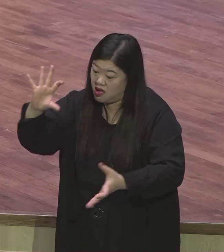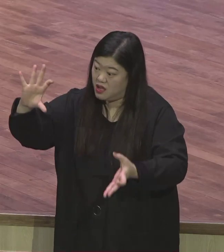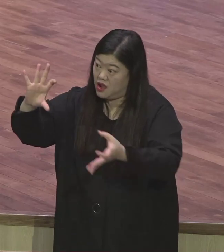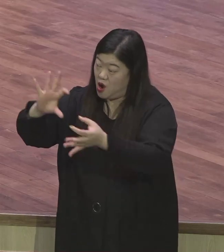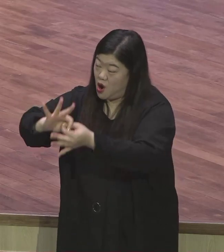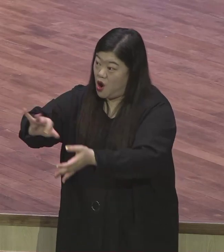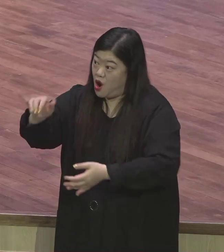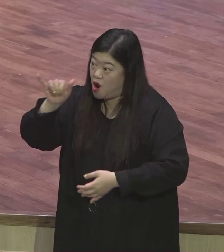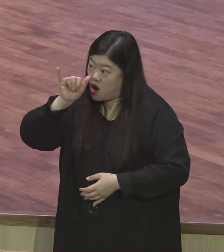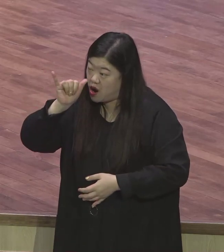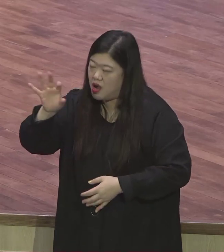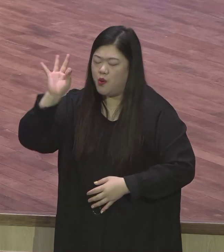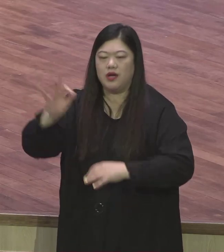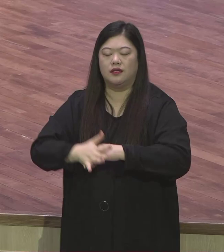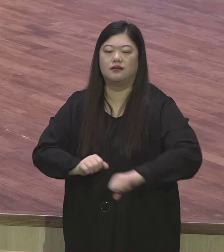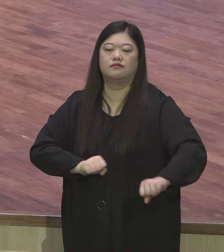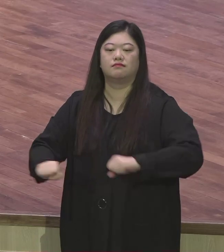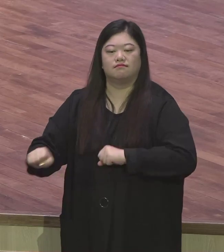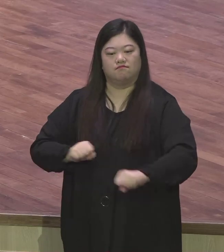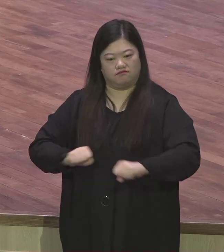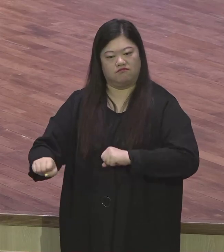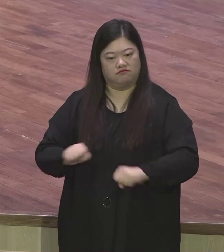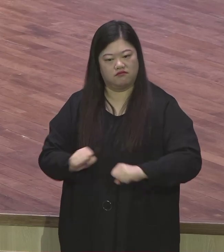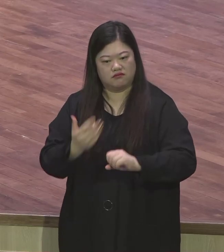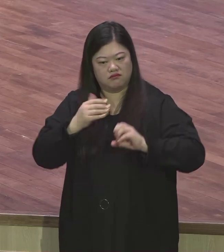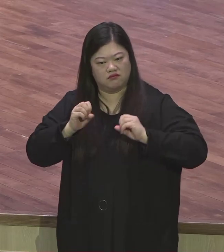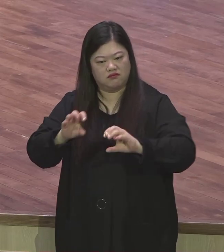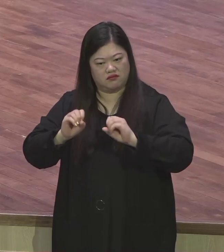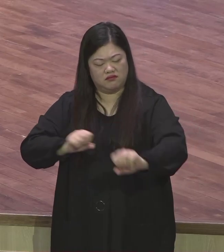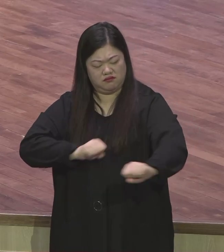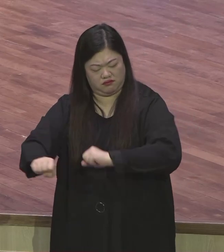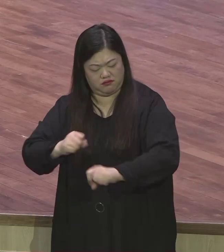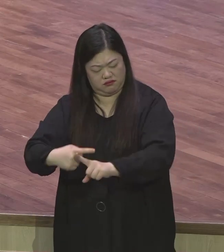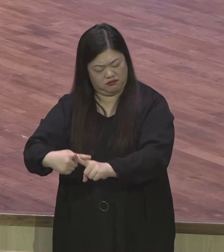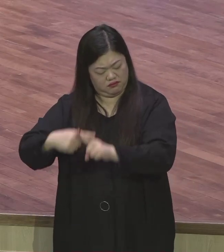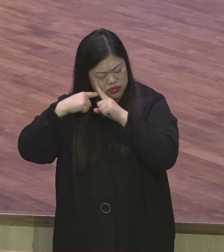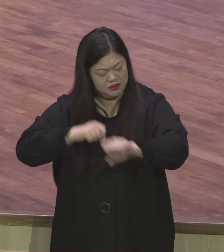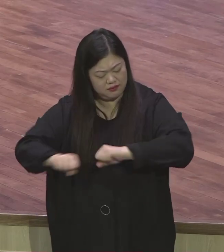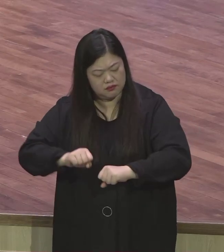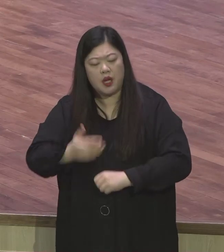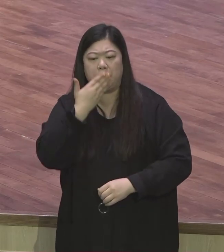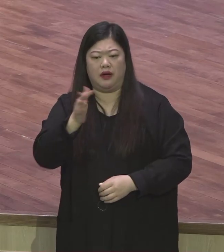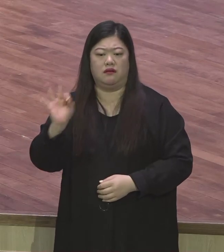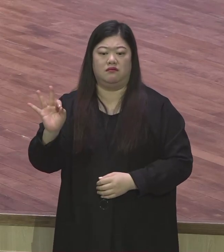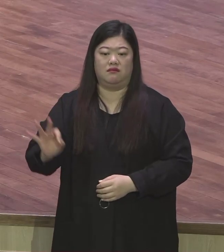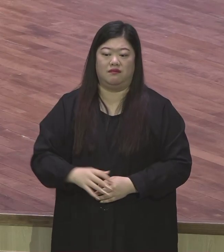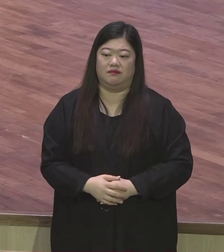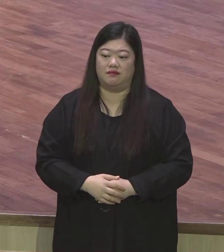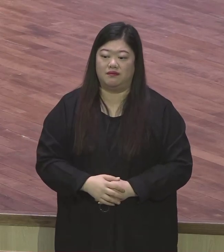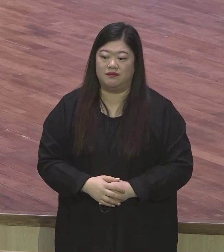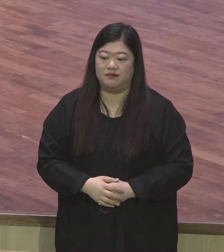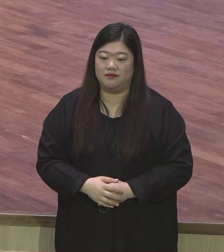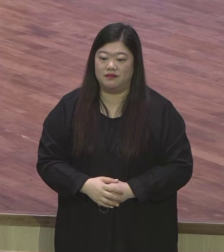된다면 그런 확신이 된다면 생명을 걸고 실행하십시오.